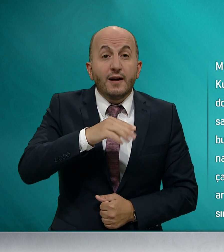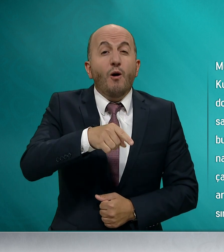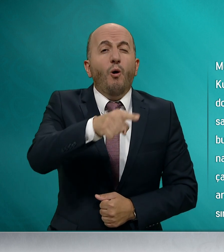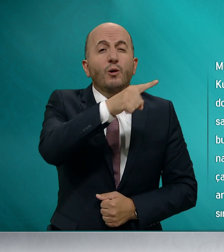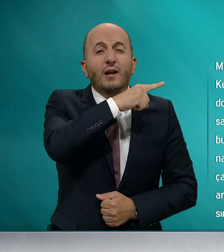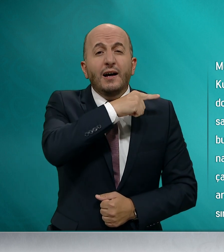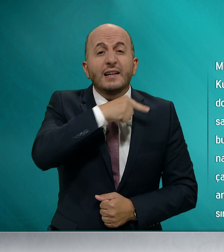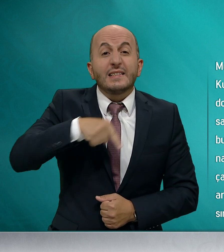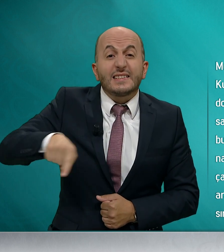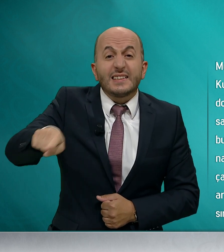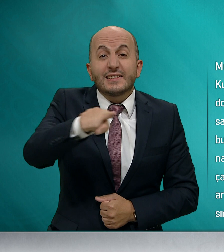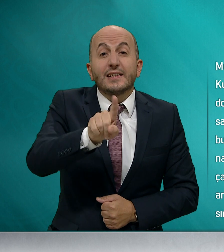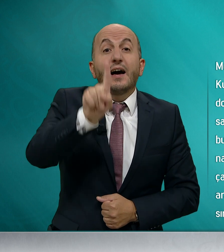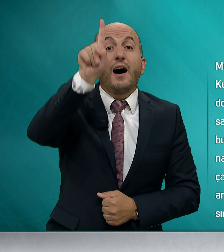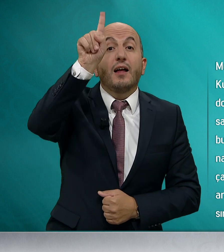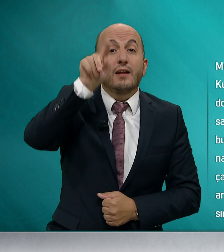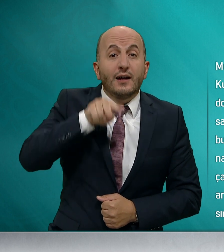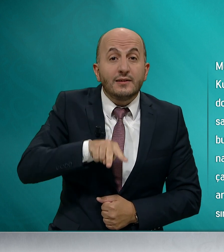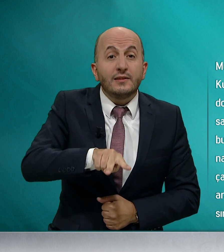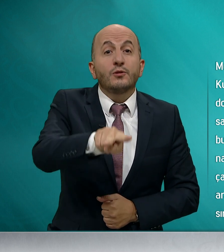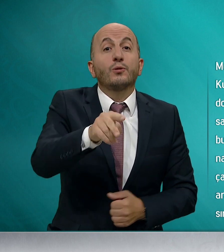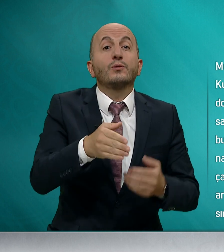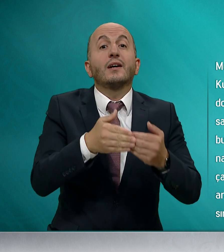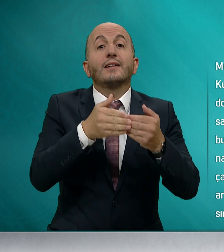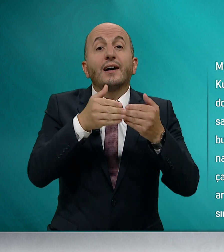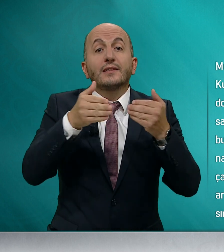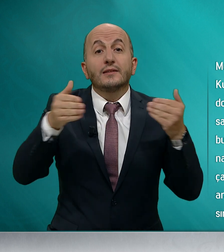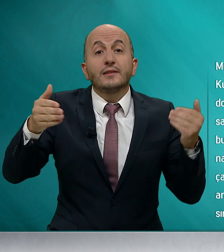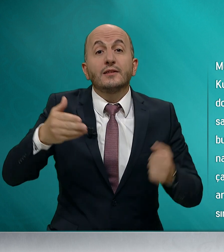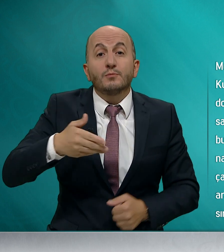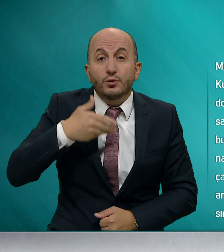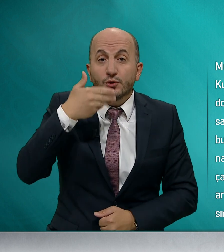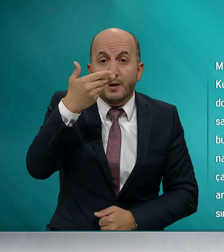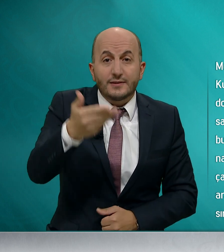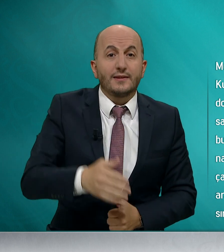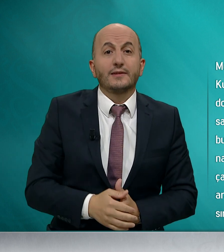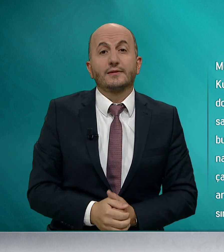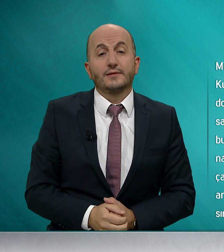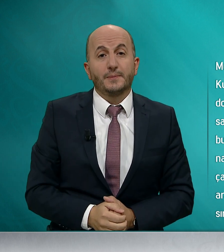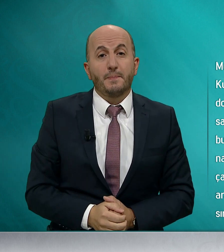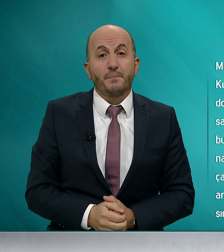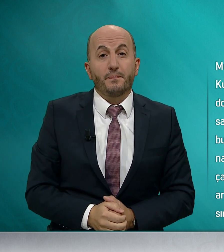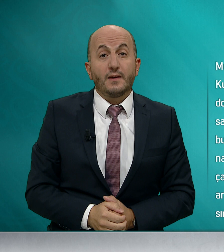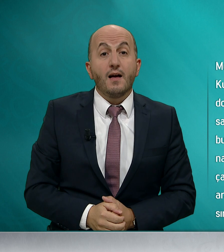Sonra onlar sizi Allah'ın yolundan ayırır" buyurmaktadır.